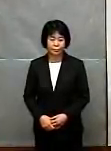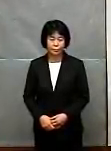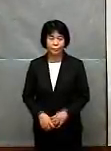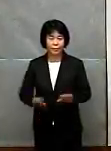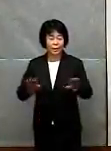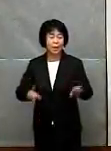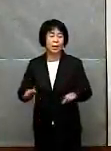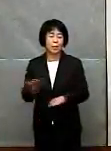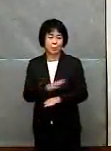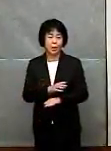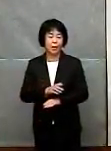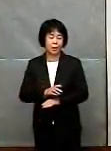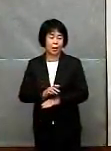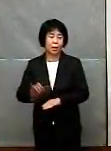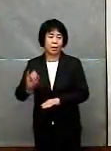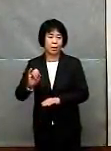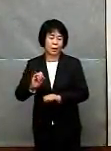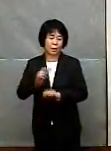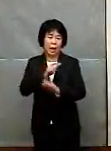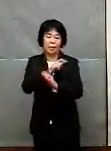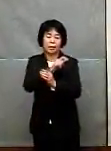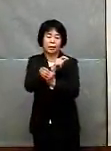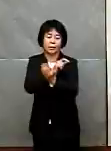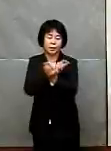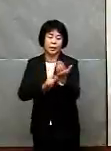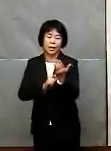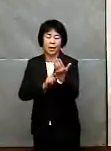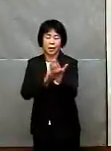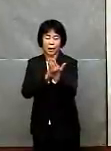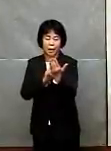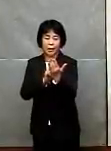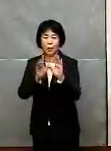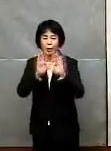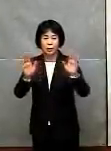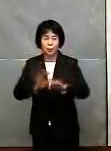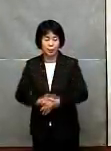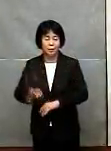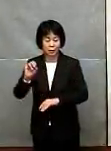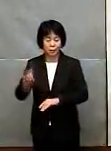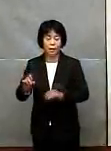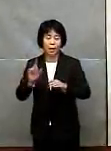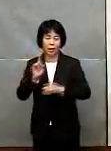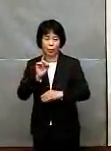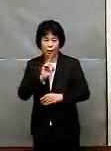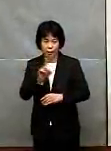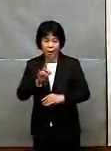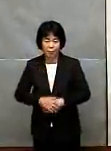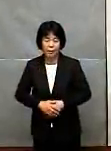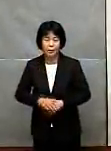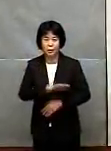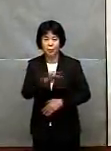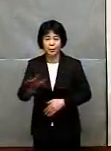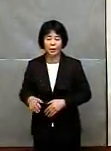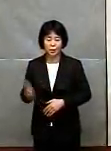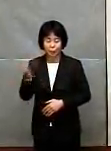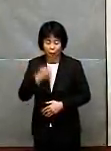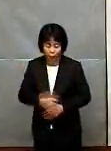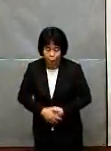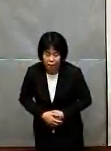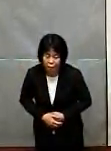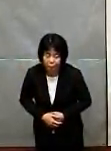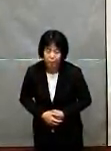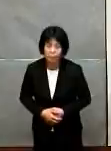ただいまから記者会見を始めさせていただきます。はじめに知事から発言がございます。 皆さんおはようございます。